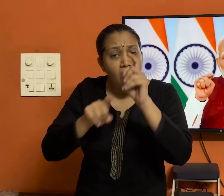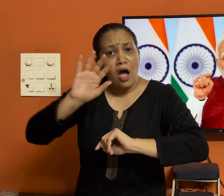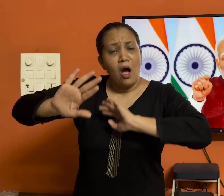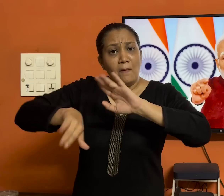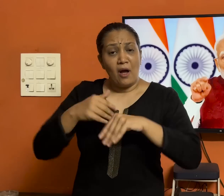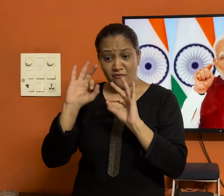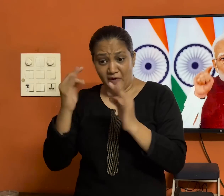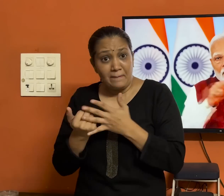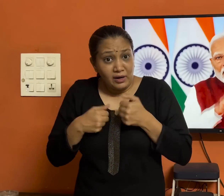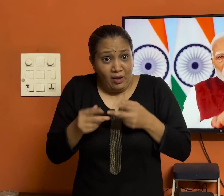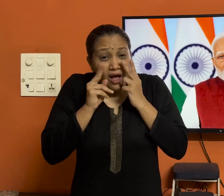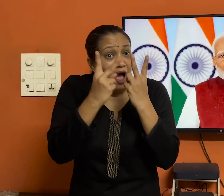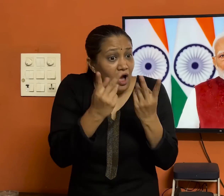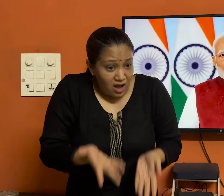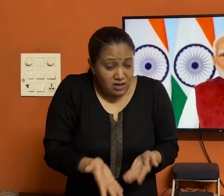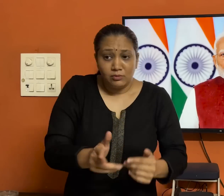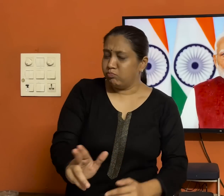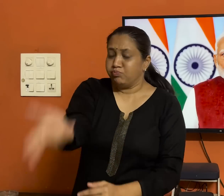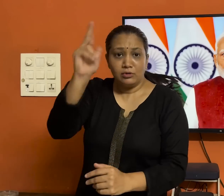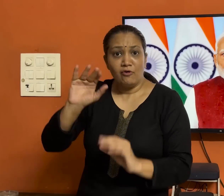उनके परिवार के सामने,